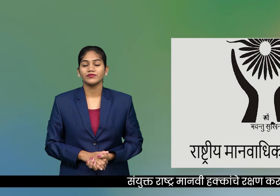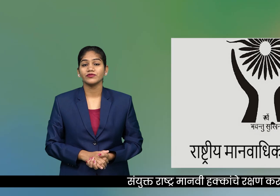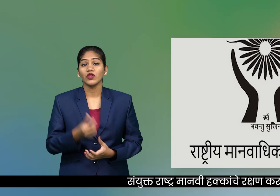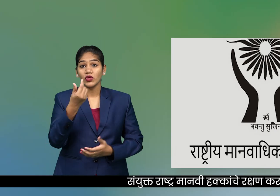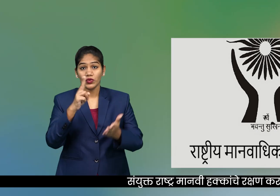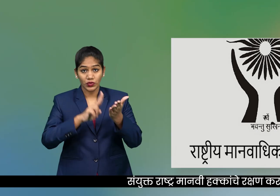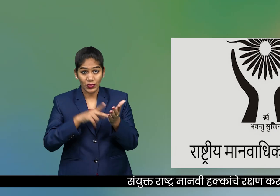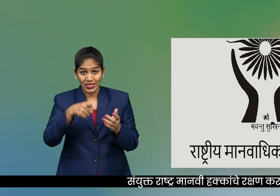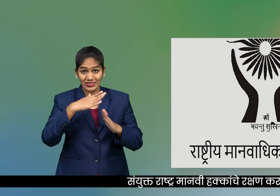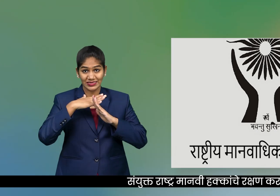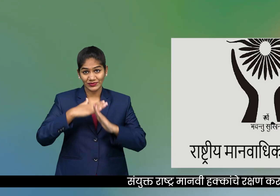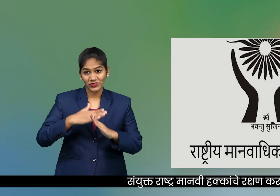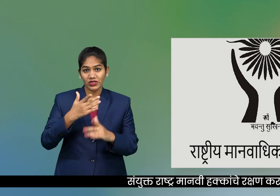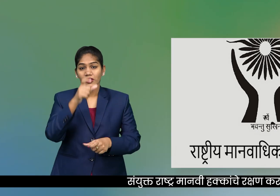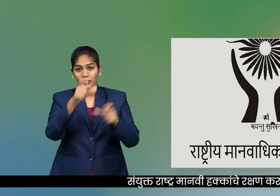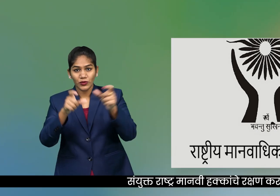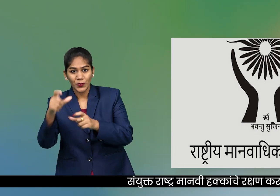संयुक्त राष्ट्र मानवी हक्कांचे रक्षण करते.